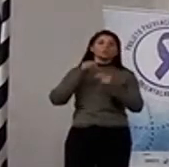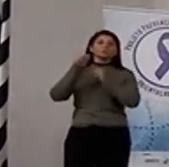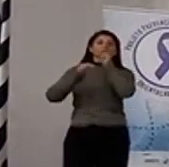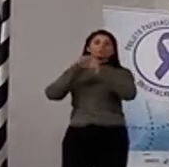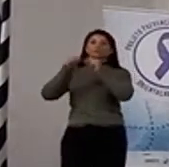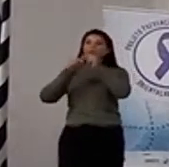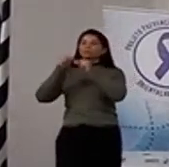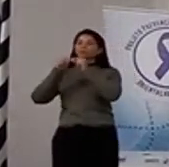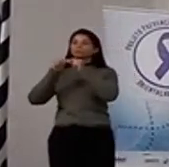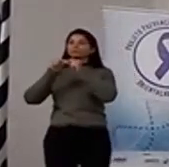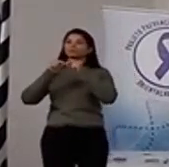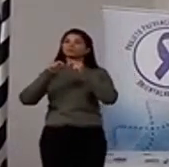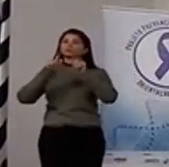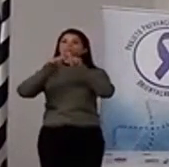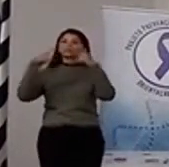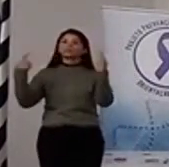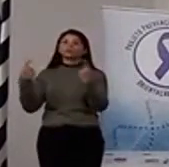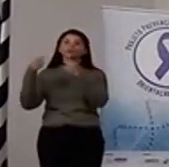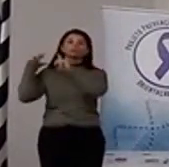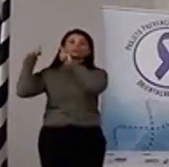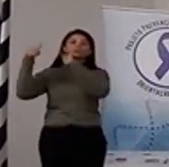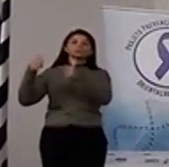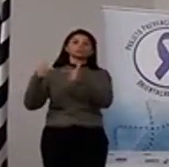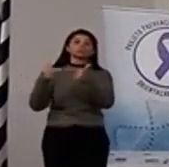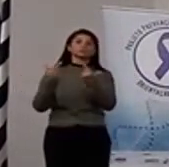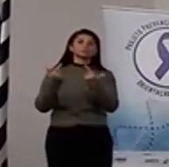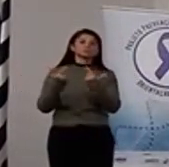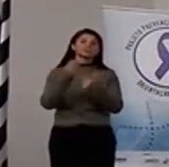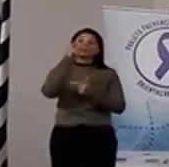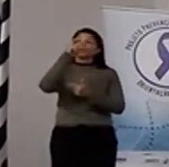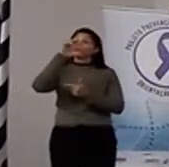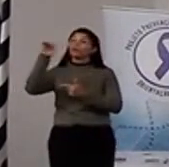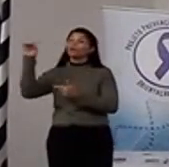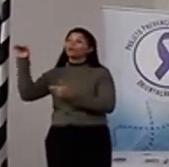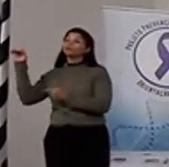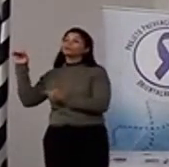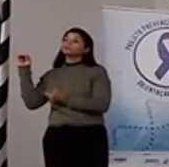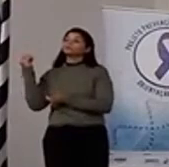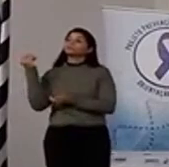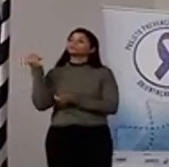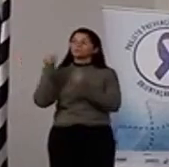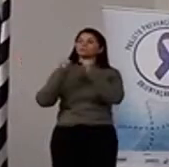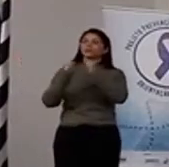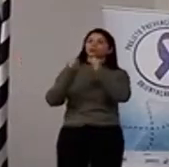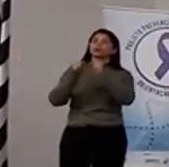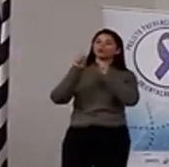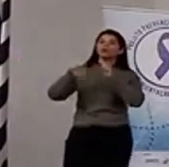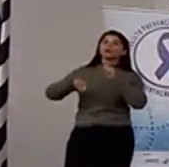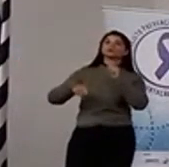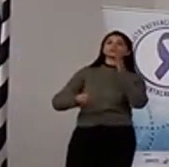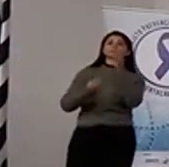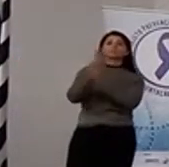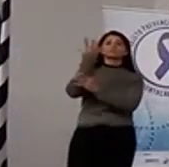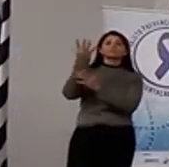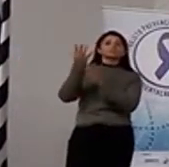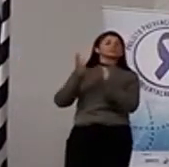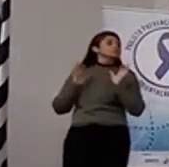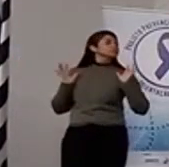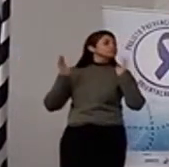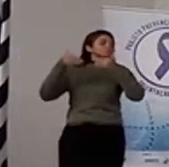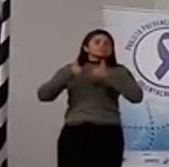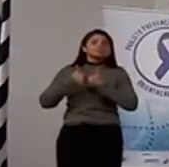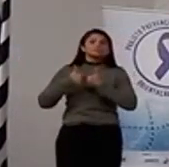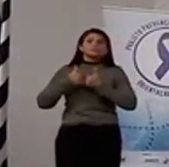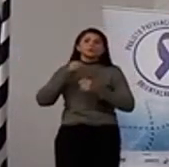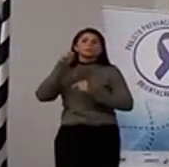genes de autismo. No momento, a gente tem pelo menos 500 doenças genéticas que podem causar autismo. Então, na realidade, e por que a importância disso,